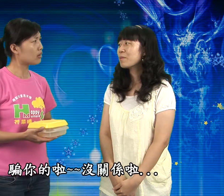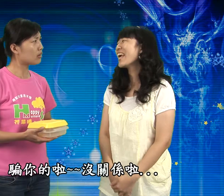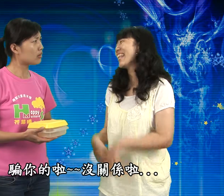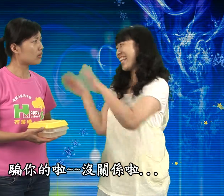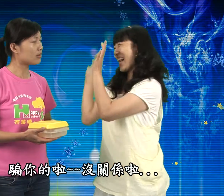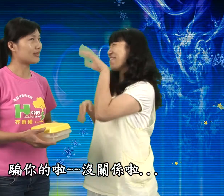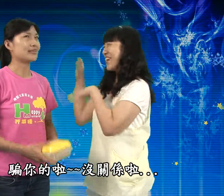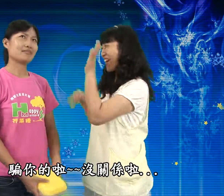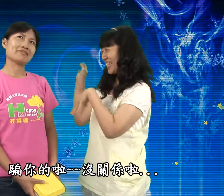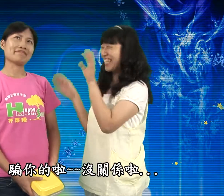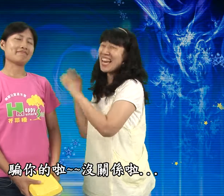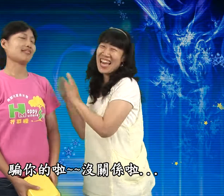骗你的啦，没关系啦。